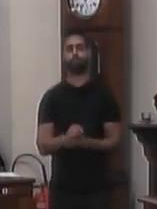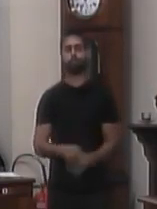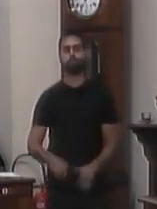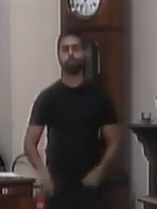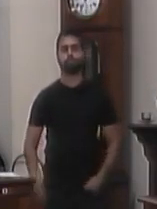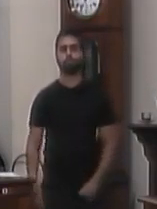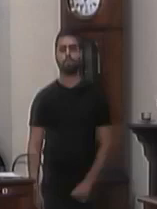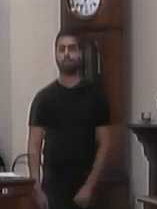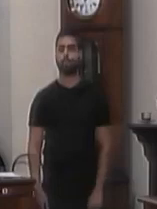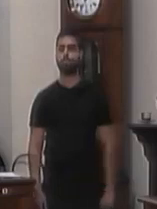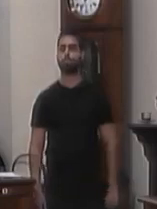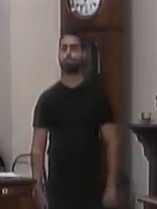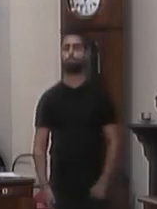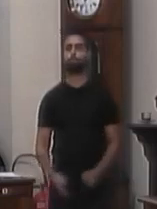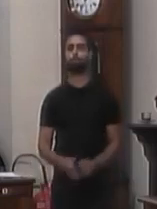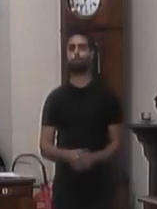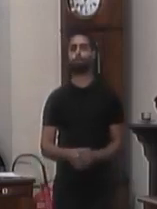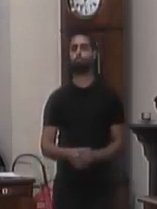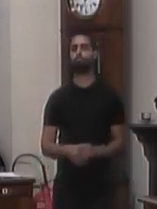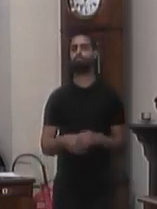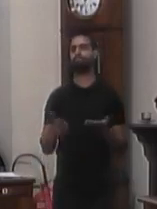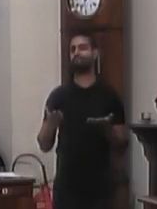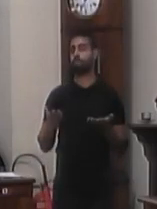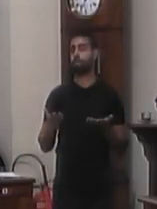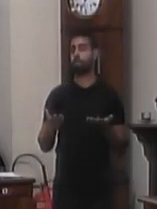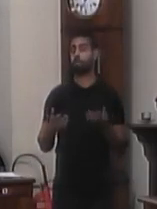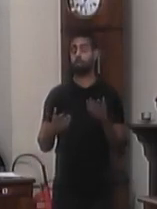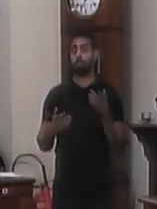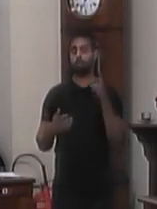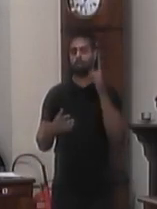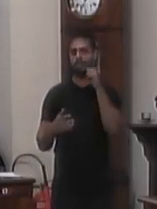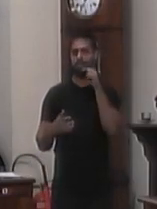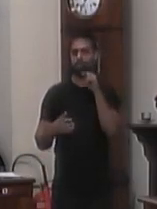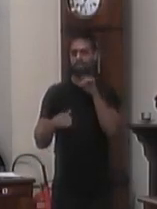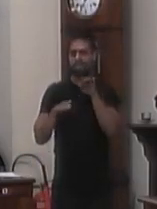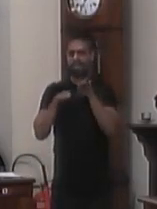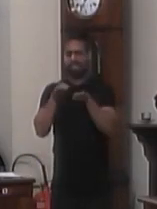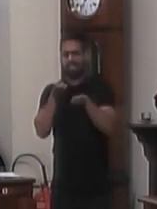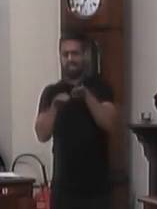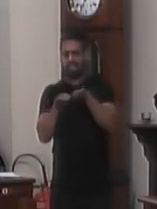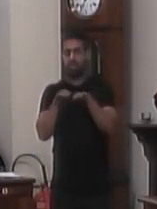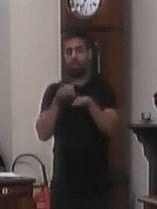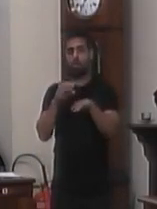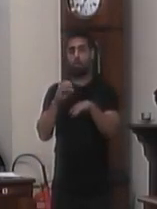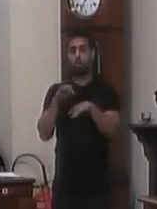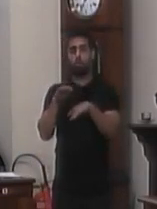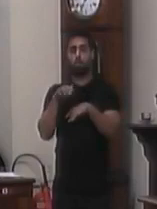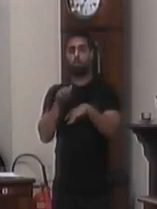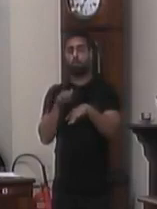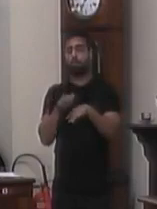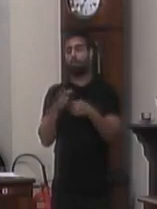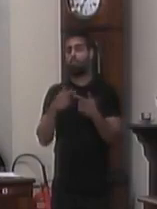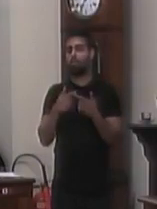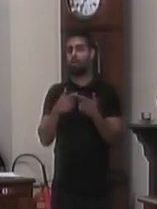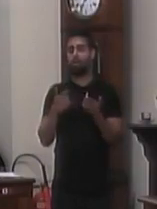Vereador, eu acho que é muito difícil, né, a gente equilibrar a conta, principalmente no momento que a gente